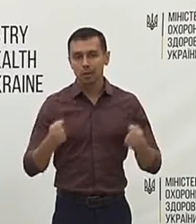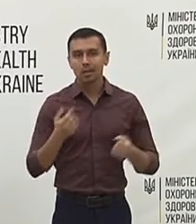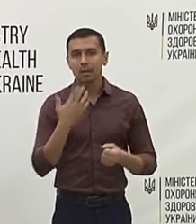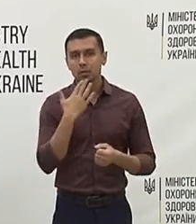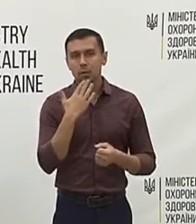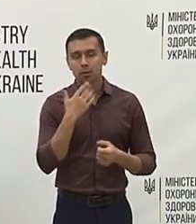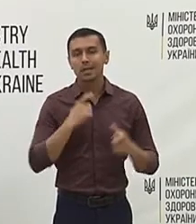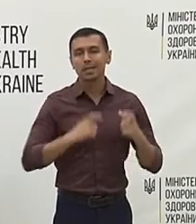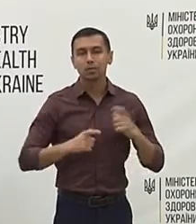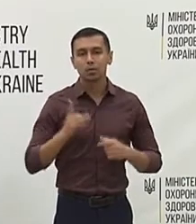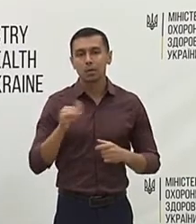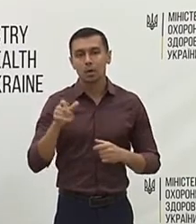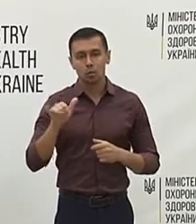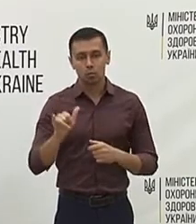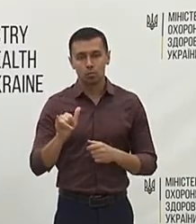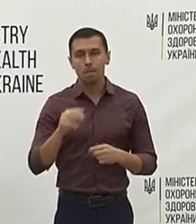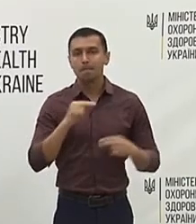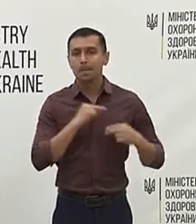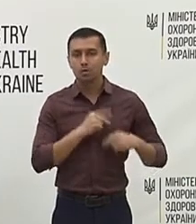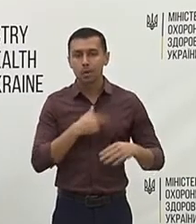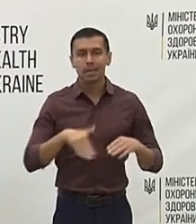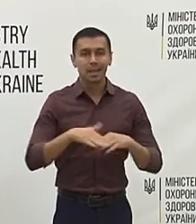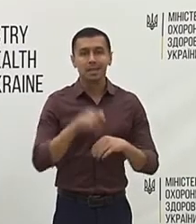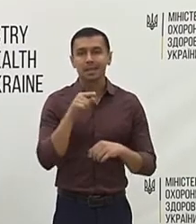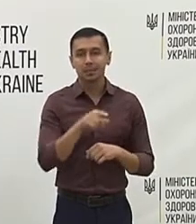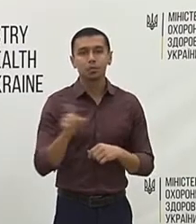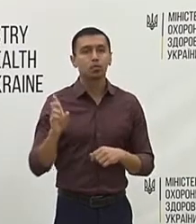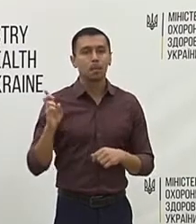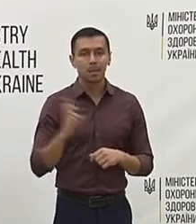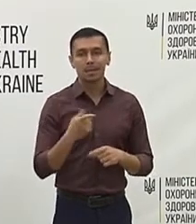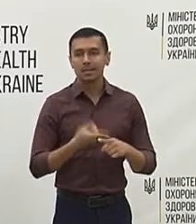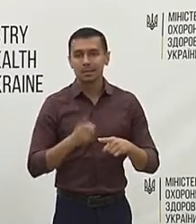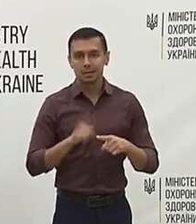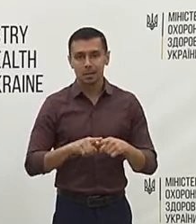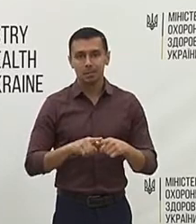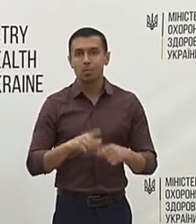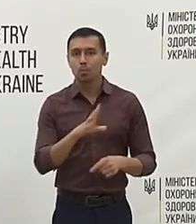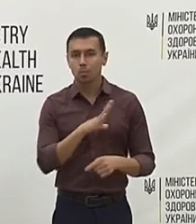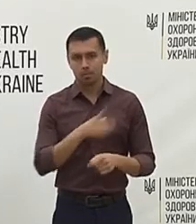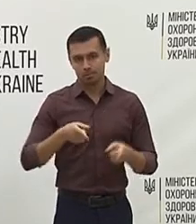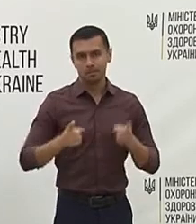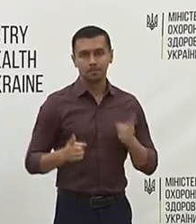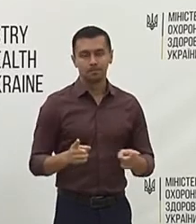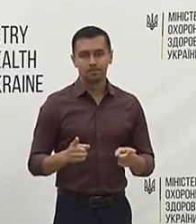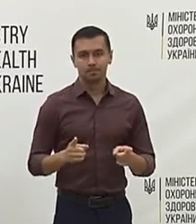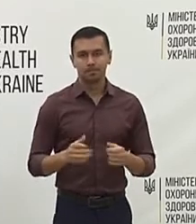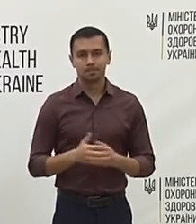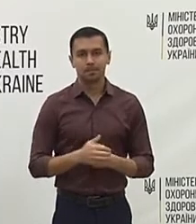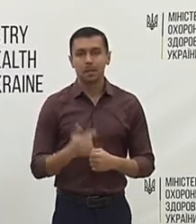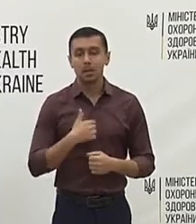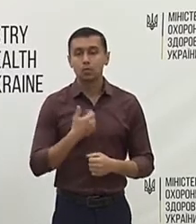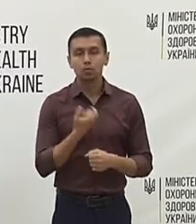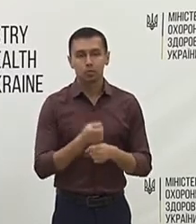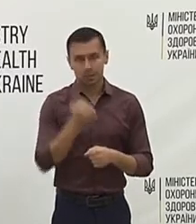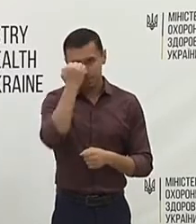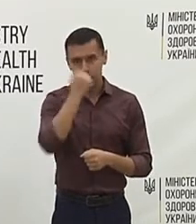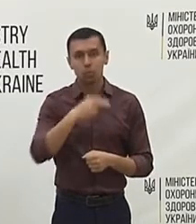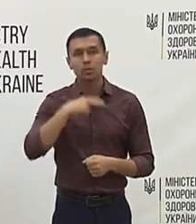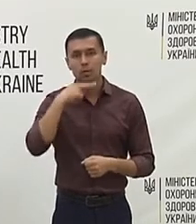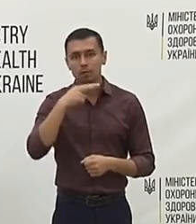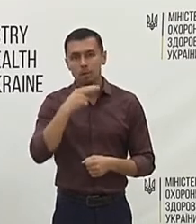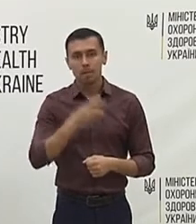і Національного інституту раку працюють над тим, щоб це стало реальністю. Я дуже дякую за